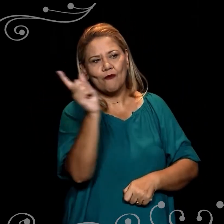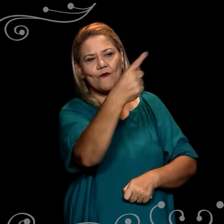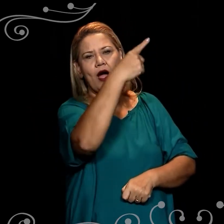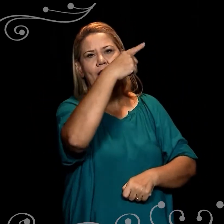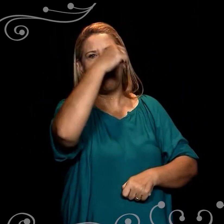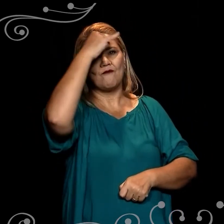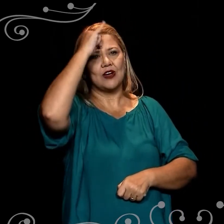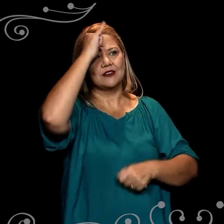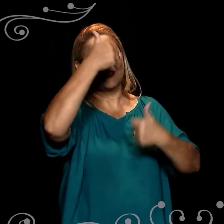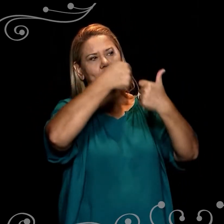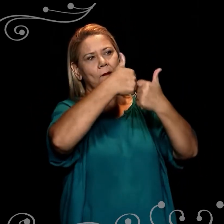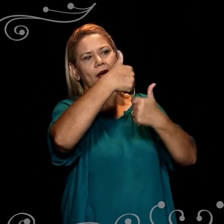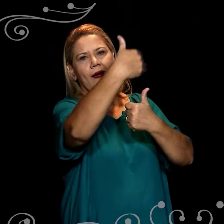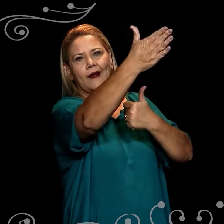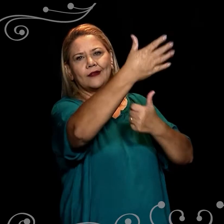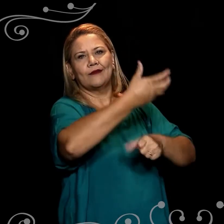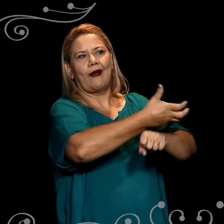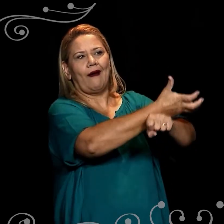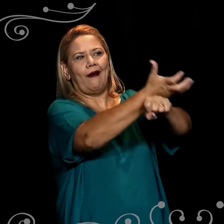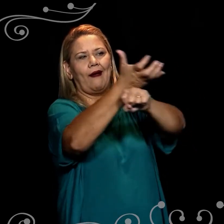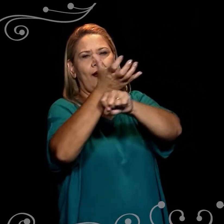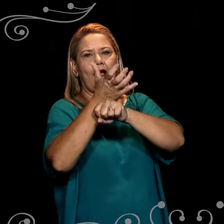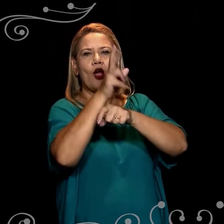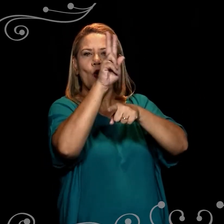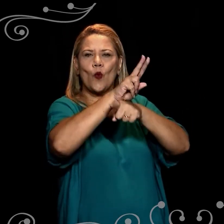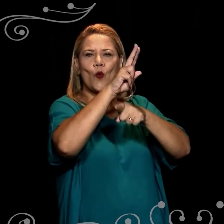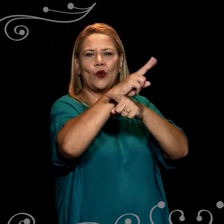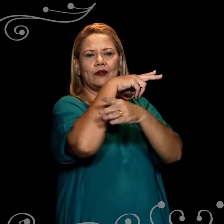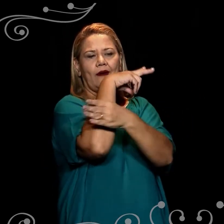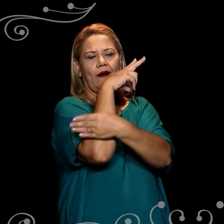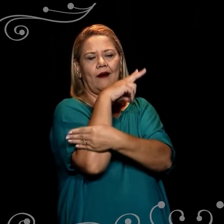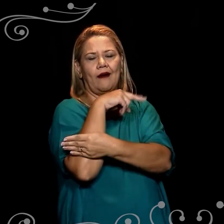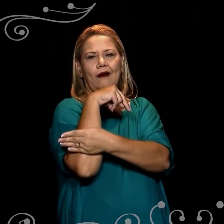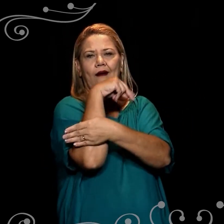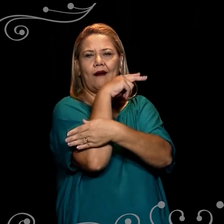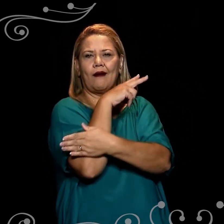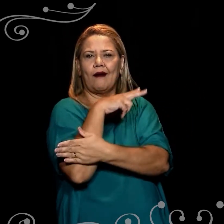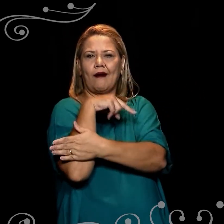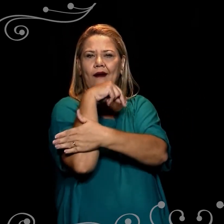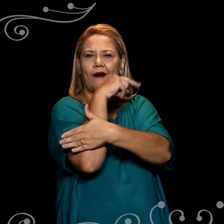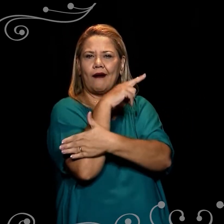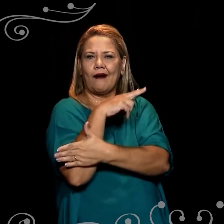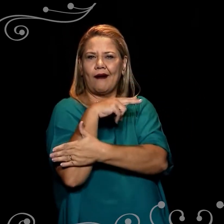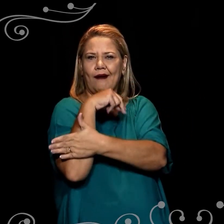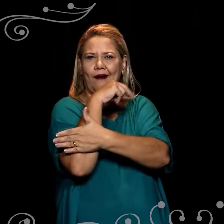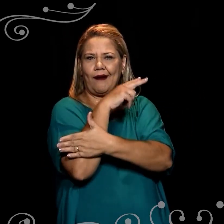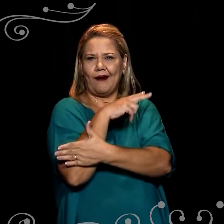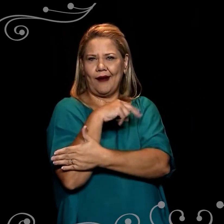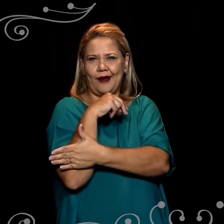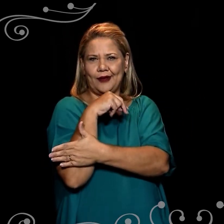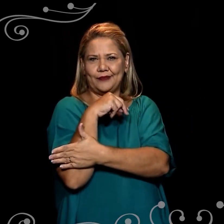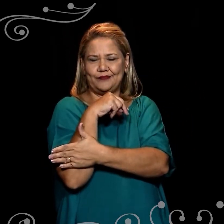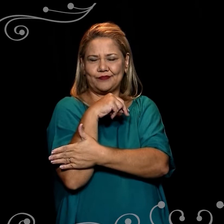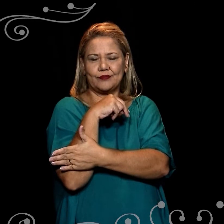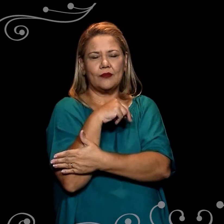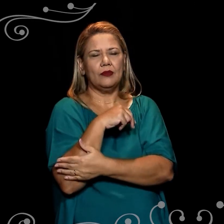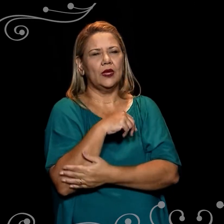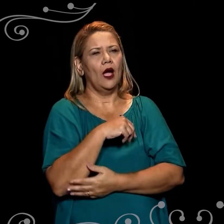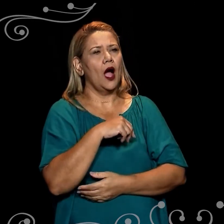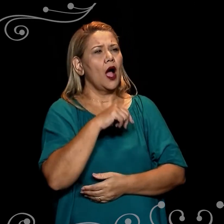Ao saber que haviam matado seu cavalo, a princesinha, com os olhos cheios de lágrimas,